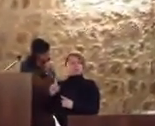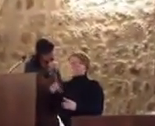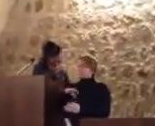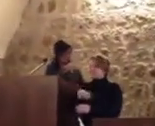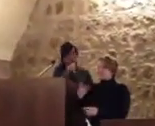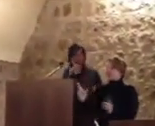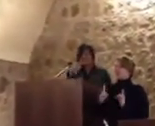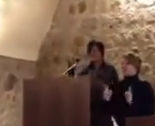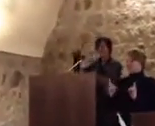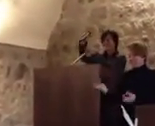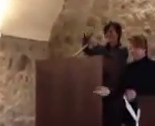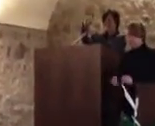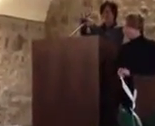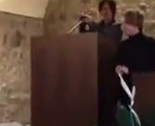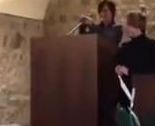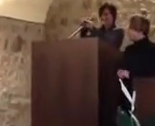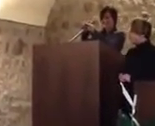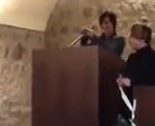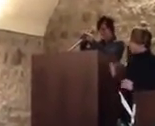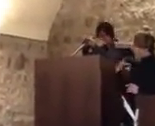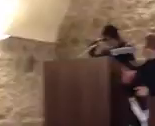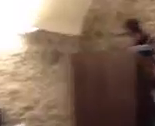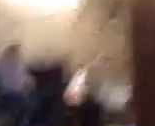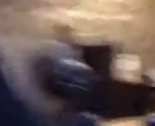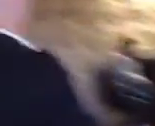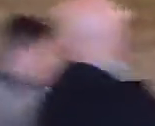Difesa. Prego, onorevole.